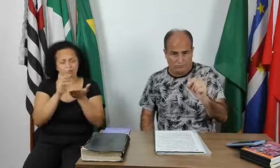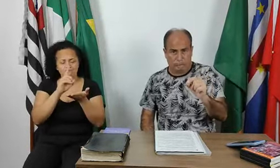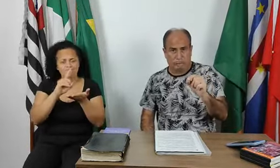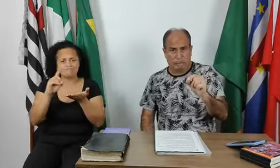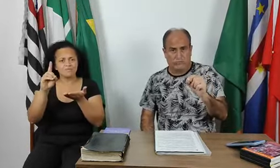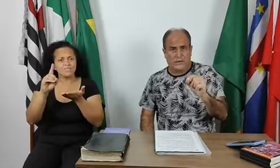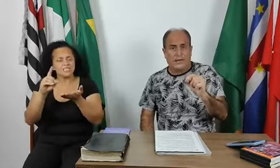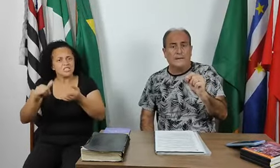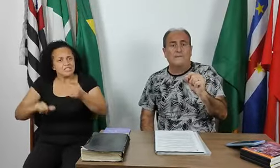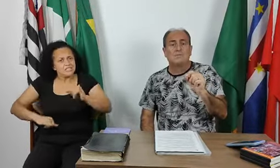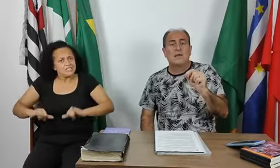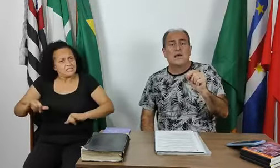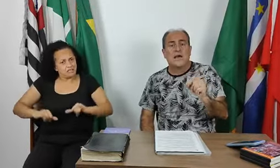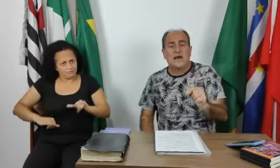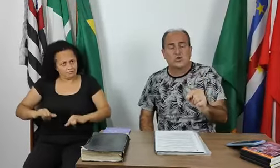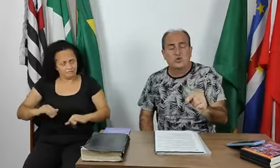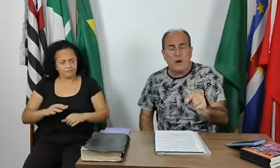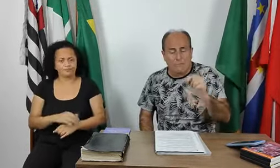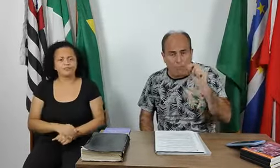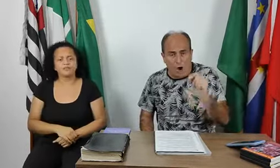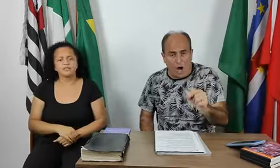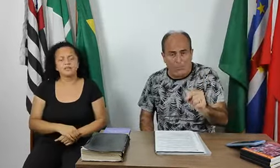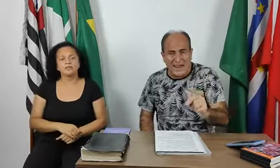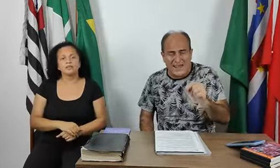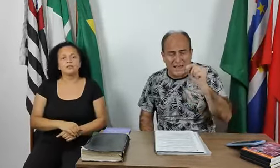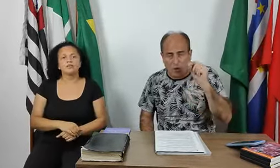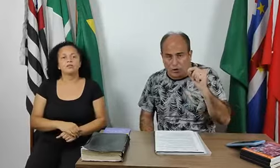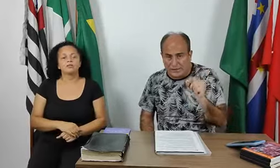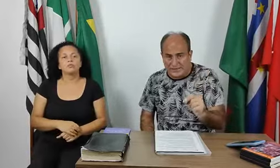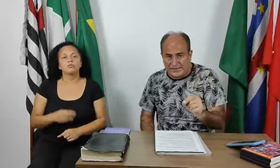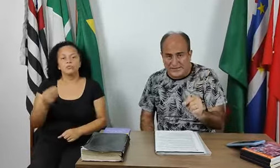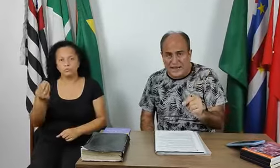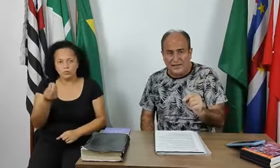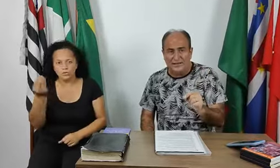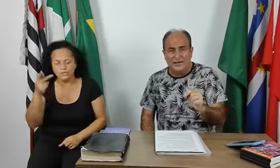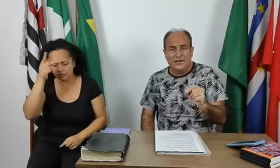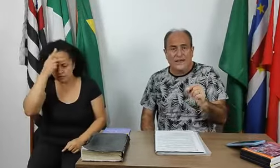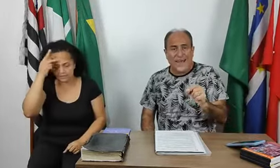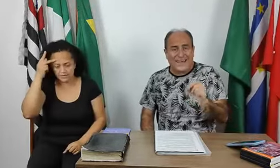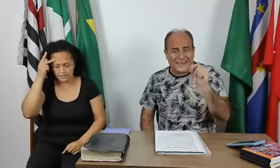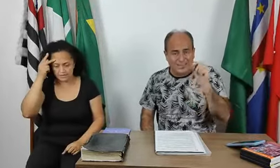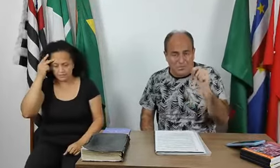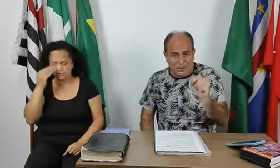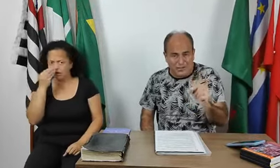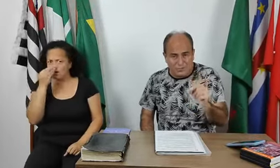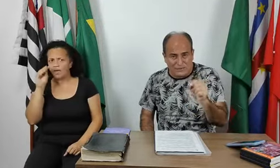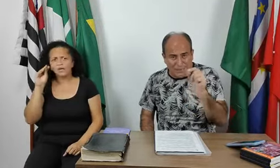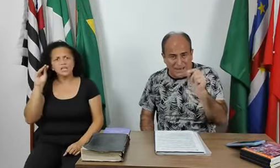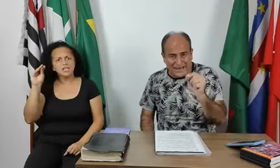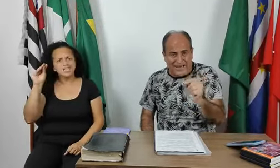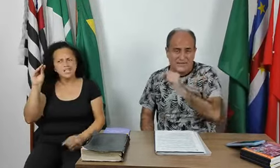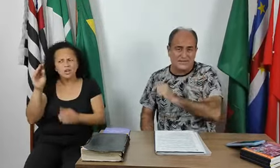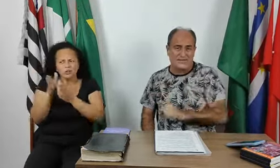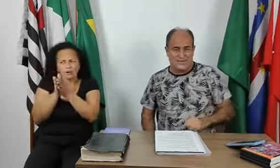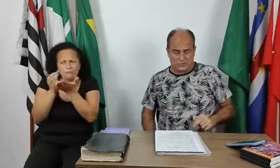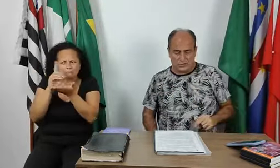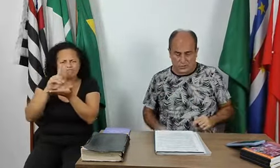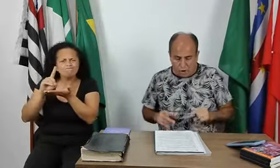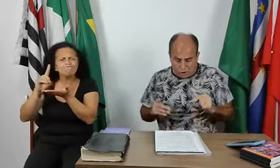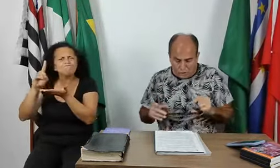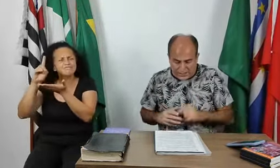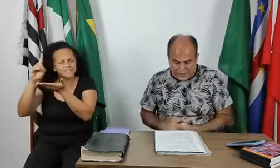cristão, né, é a sua própria ignorância a respeito da palavra de